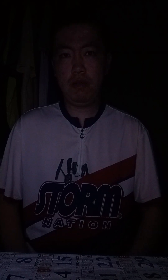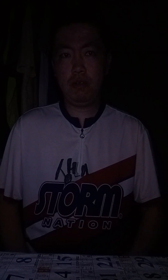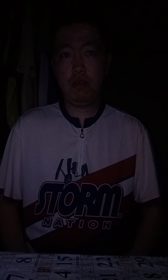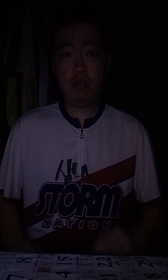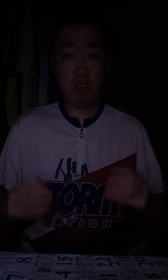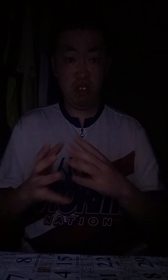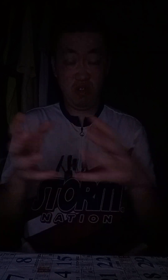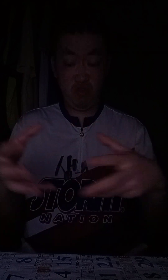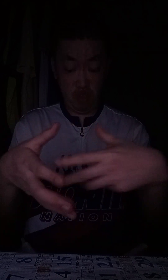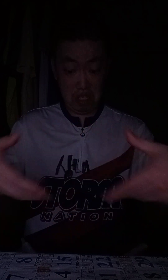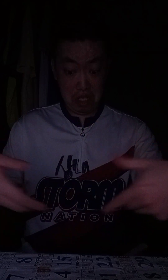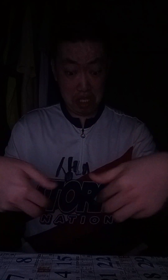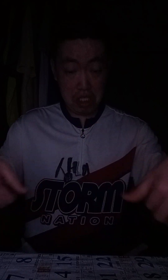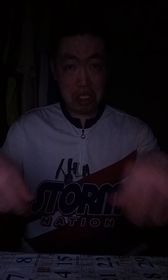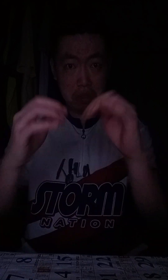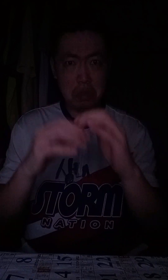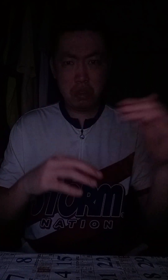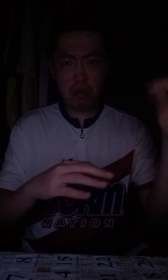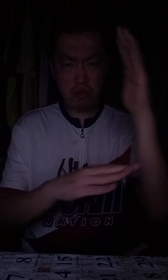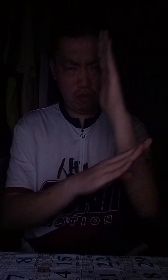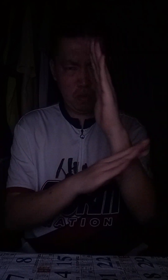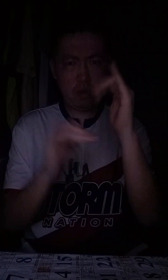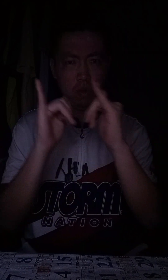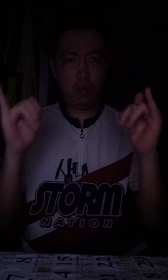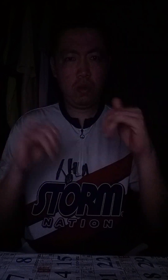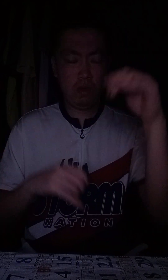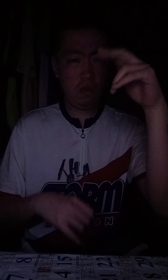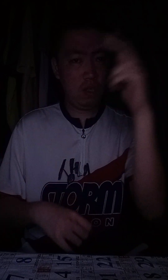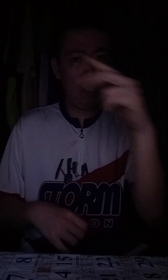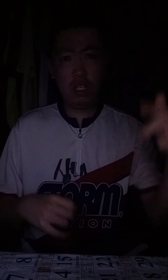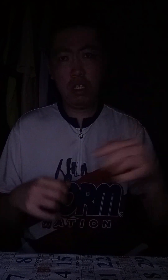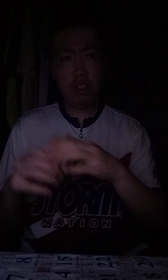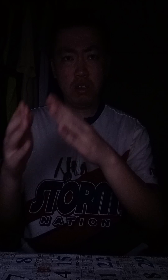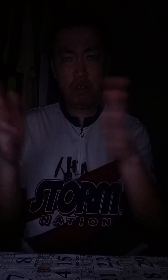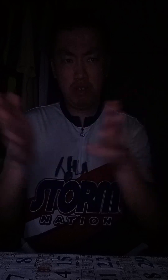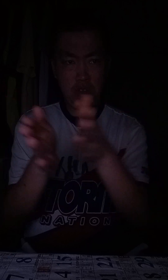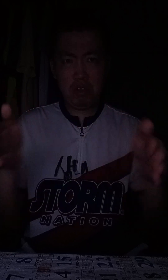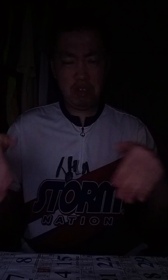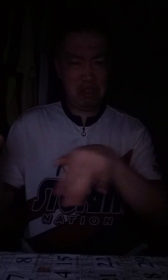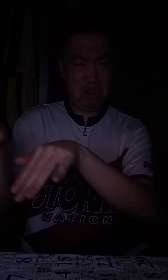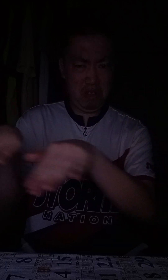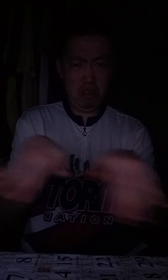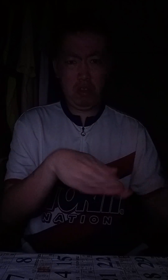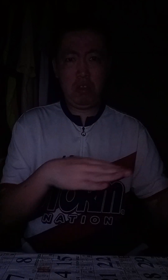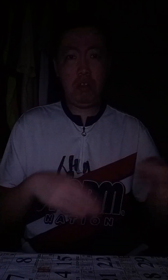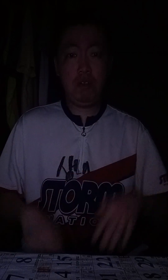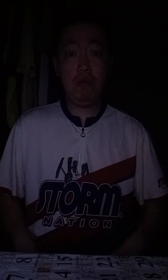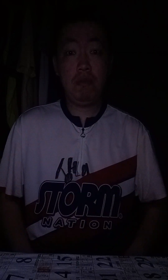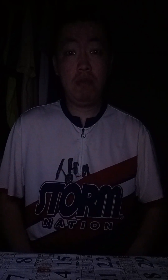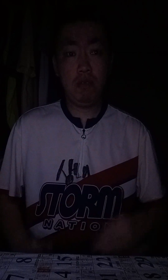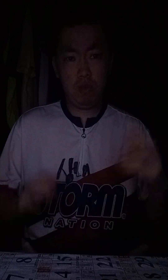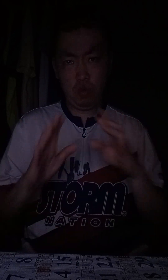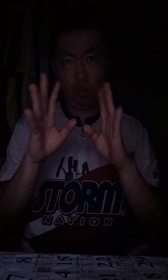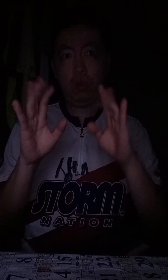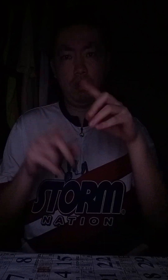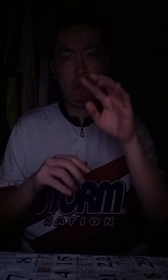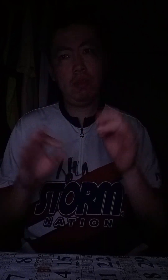커다란 화물차가 도로 중간을 턱 막고 있고 뒤로는 차가 줄줄이 밀려 있습니다. 오전 10시 반쯤